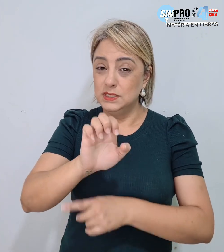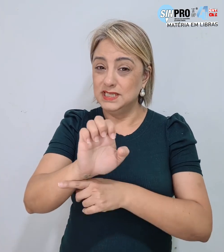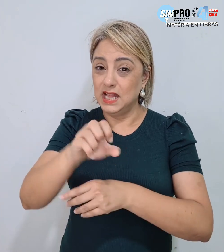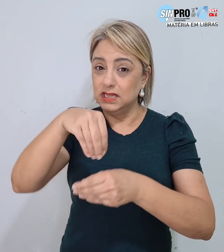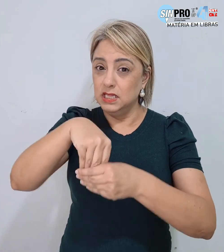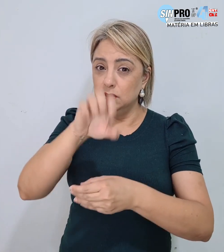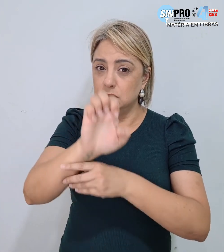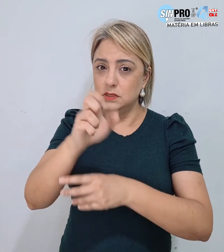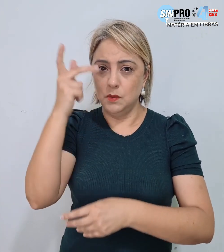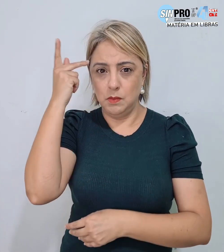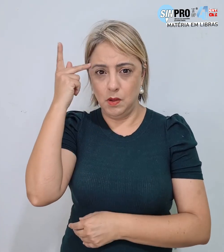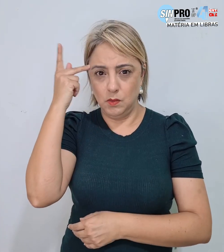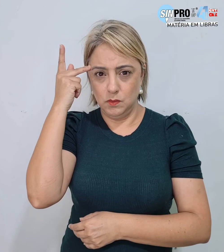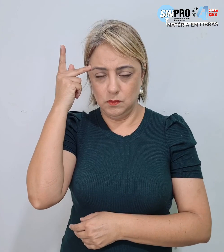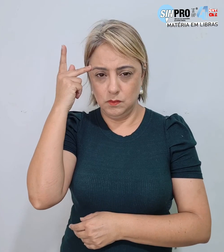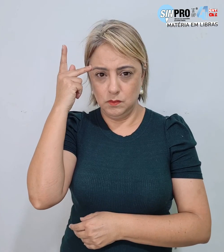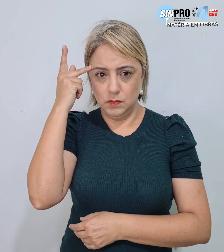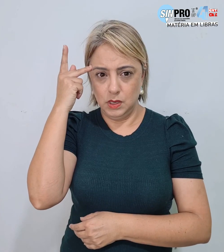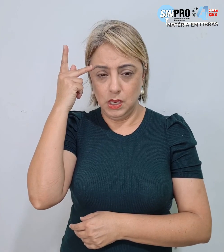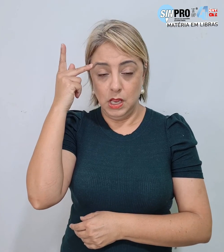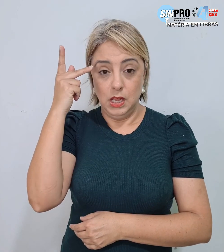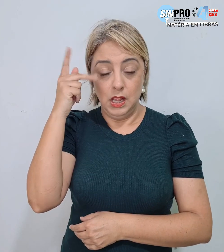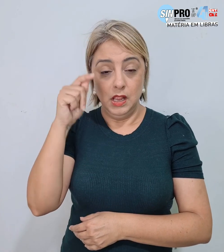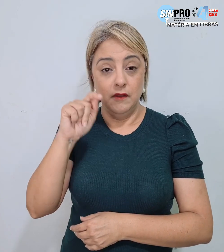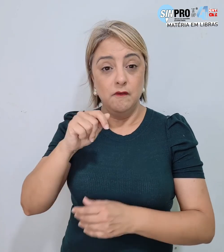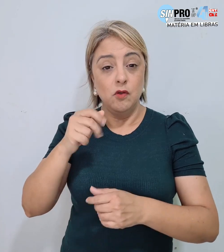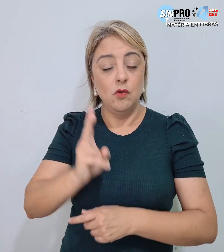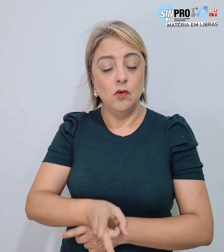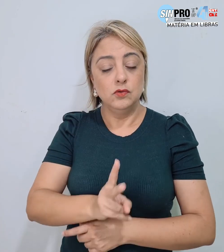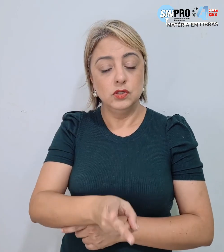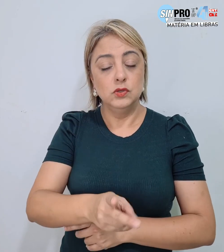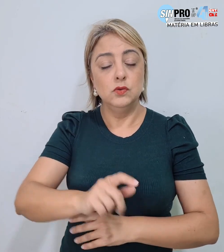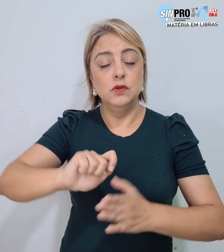São Paulo Olá sejam mantidas fechadas